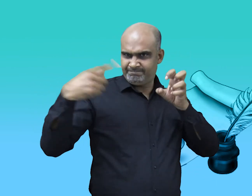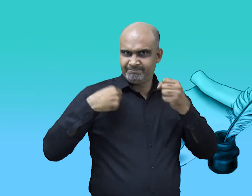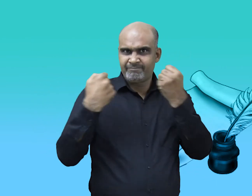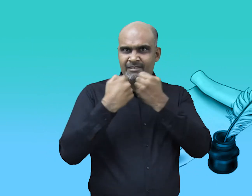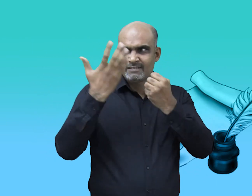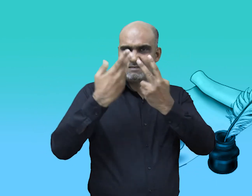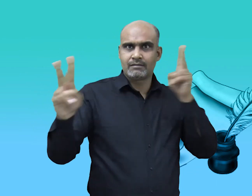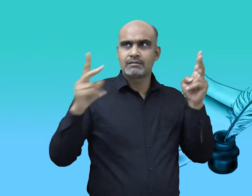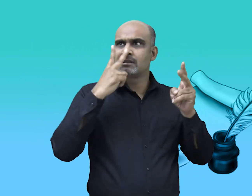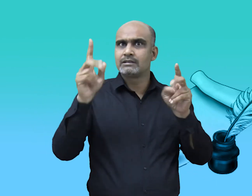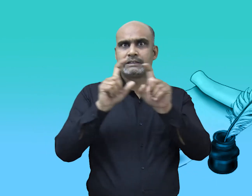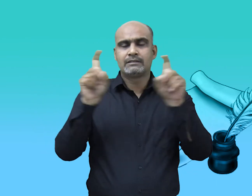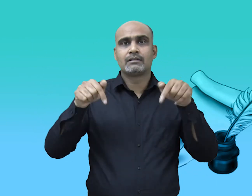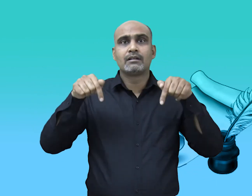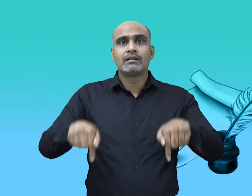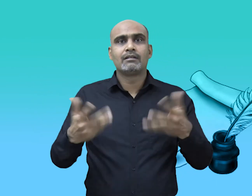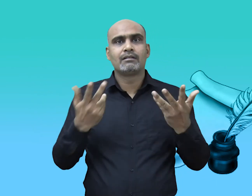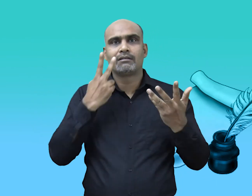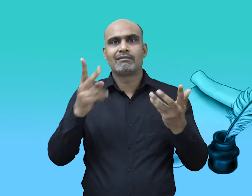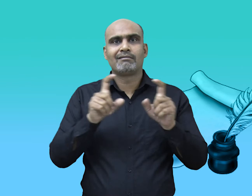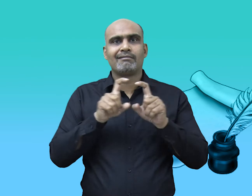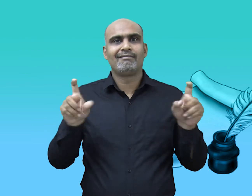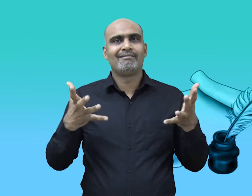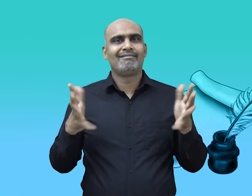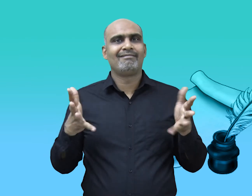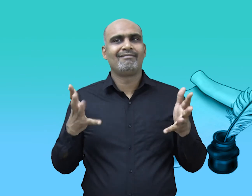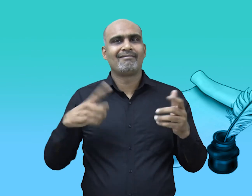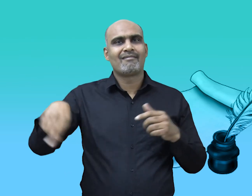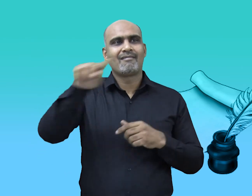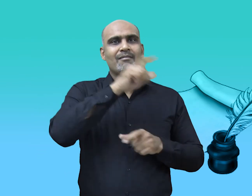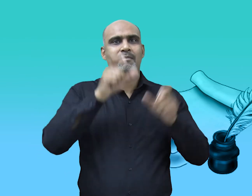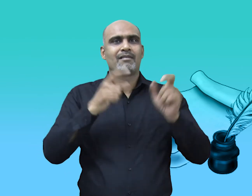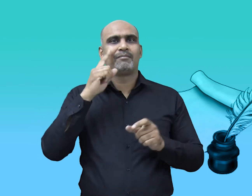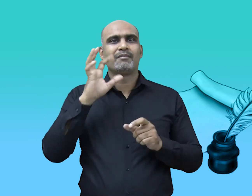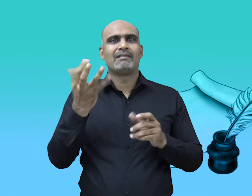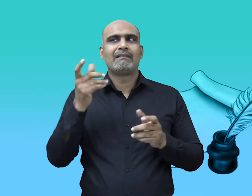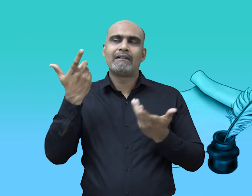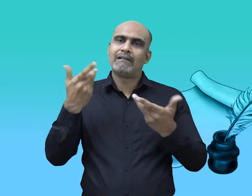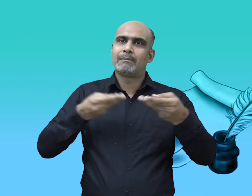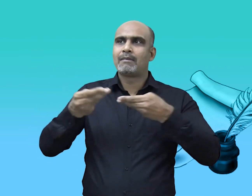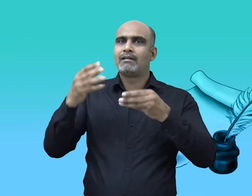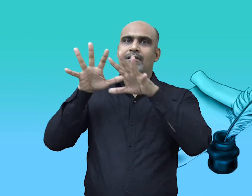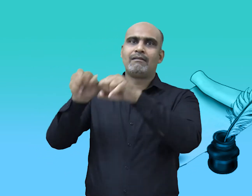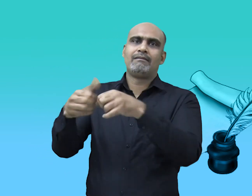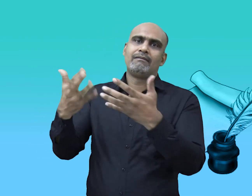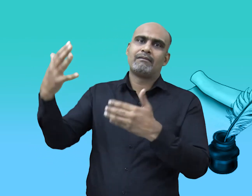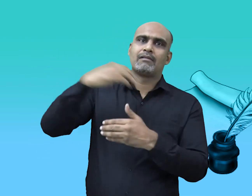आकर आक्रमण करते थे, तो वह हमें स्पष्ट रूप से दिखता था और हम उनसे लड़ते थे। पर आज लोग दूसरे तरीके से देश पर